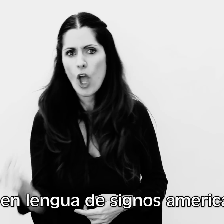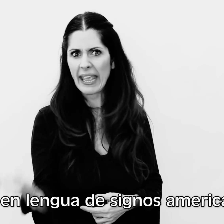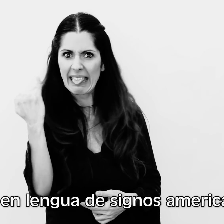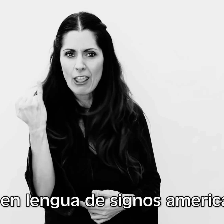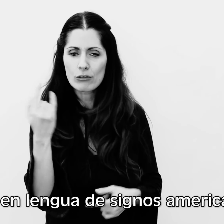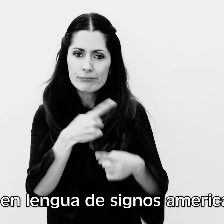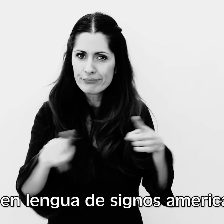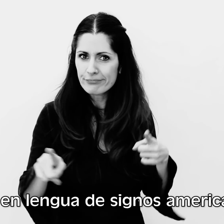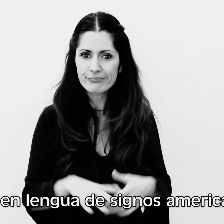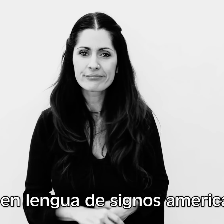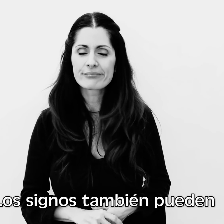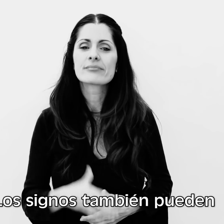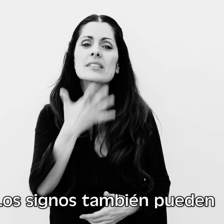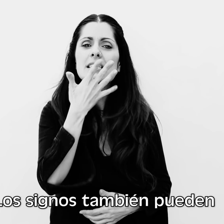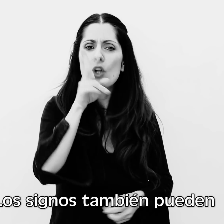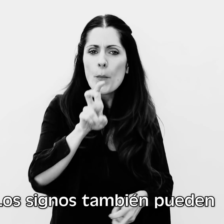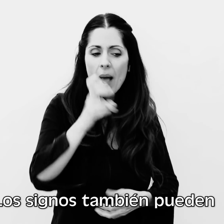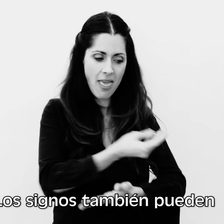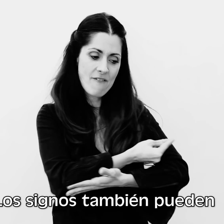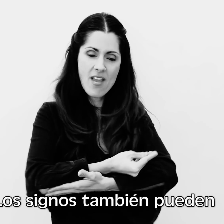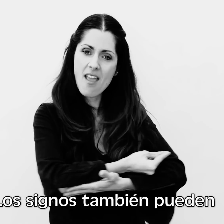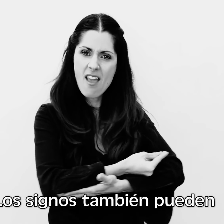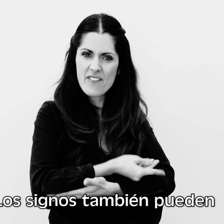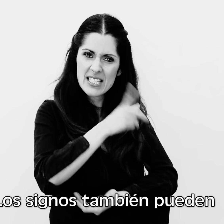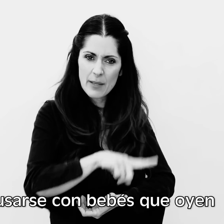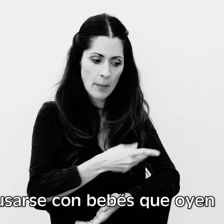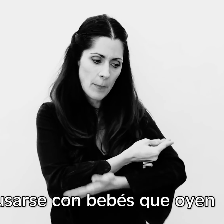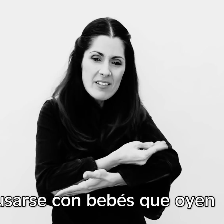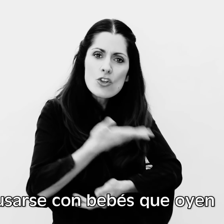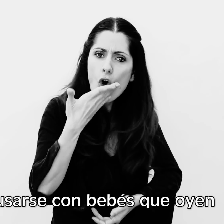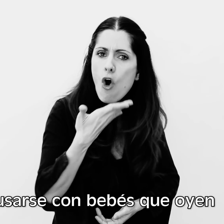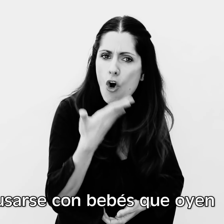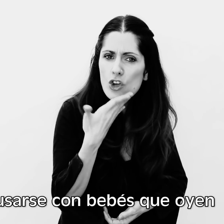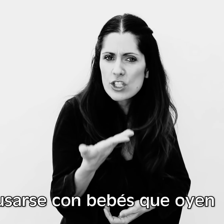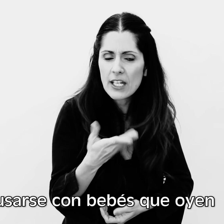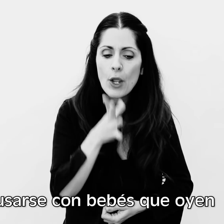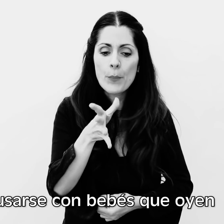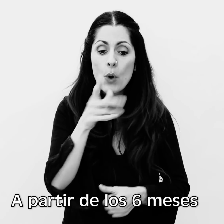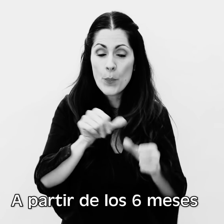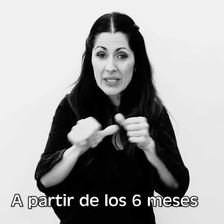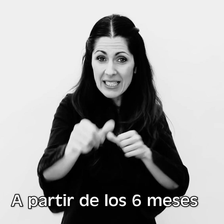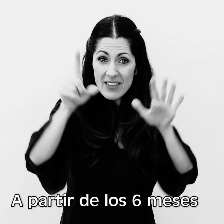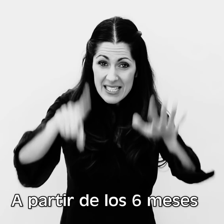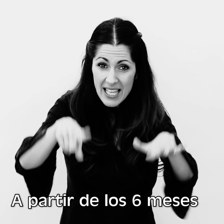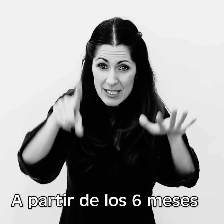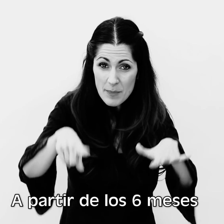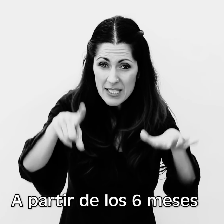Los días se me escapan Y los sueños se amontonan Muero de pensar de qué modo